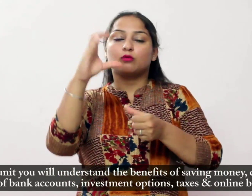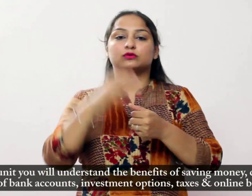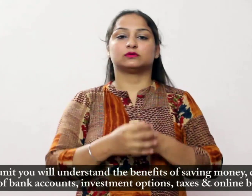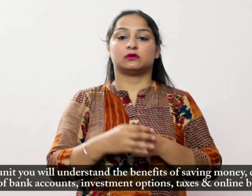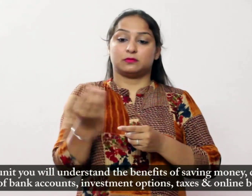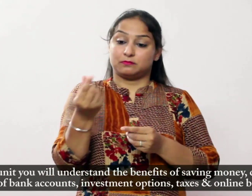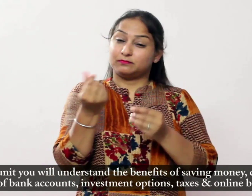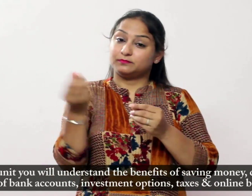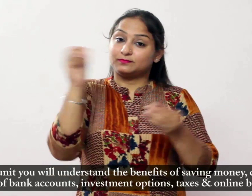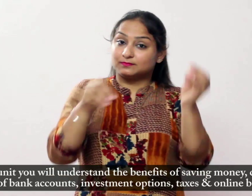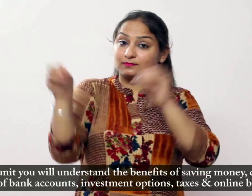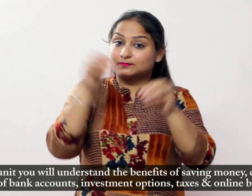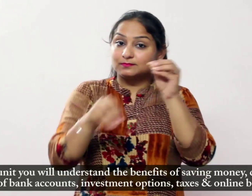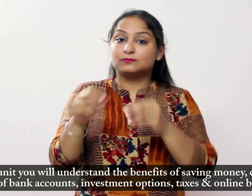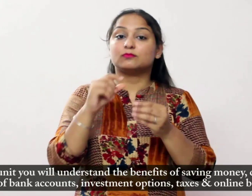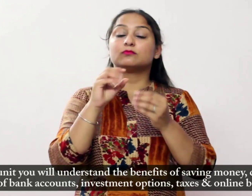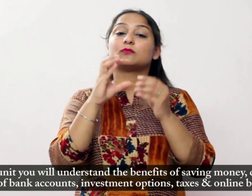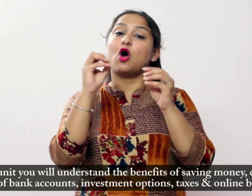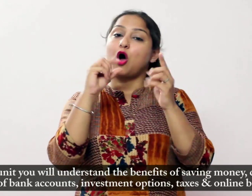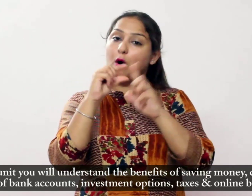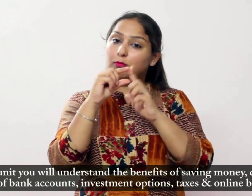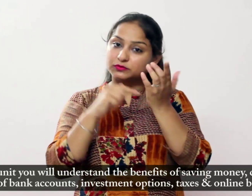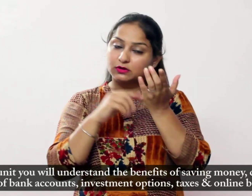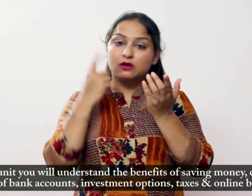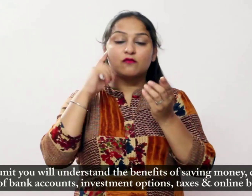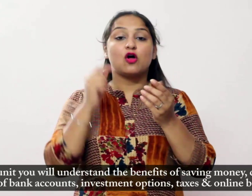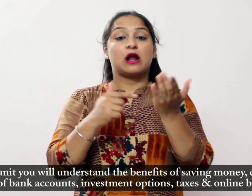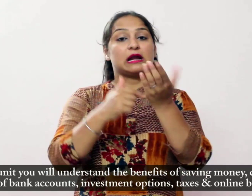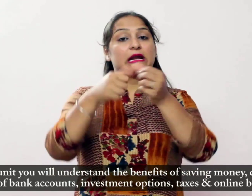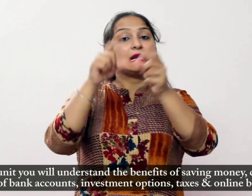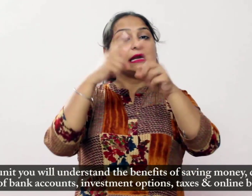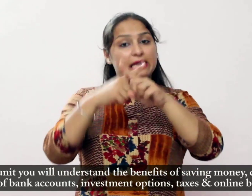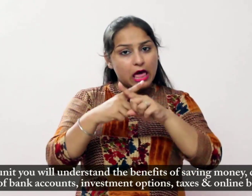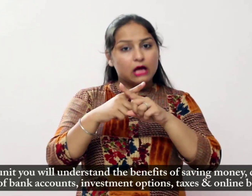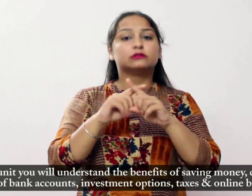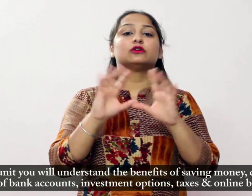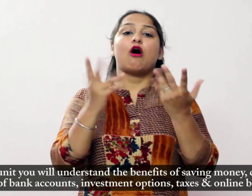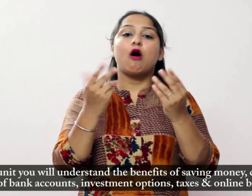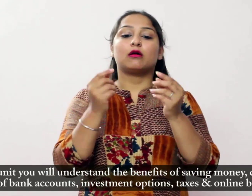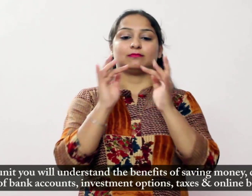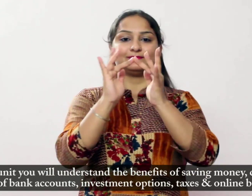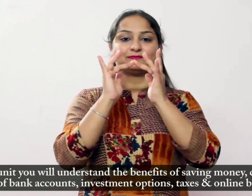निवेश विकल्प और ऑनलाइन बैंकिंग के लाभों को समझेंगे।